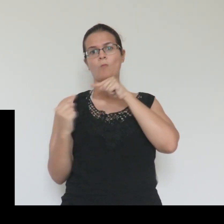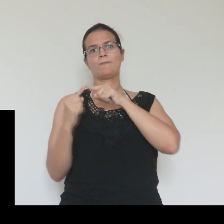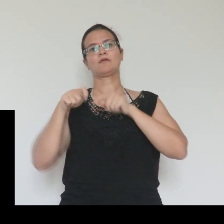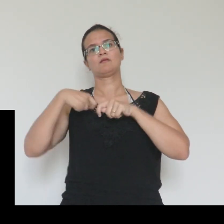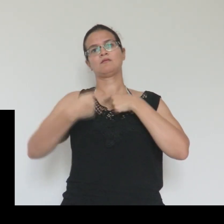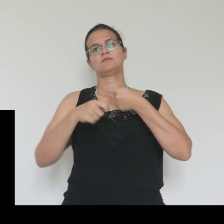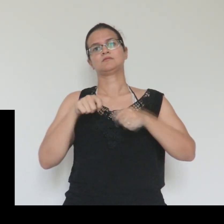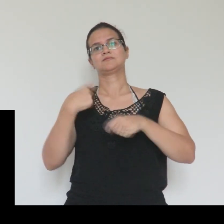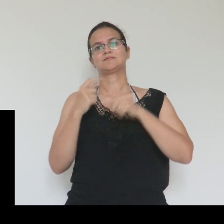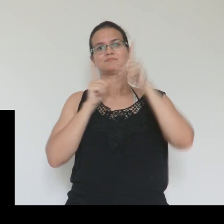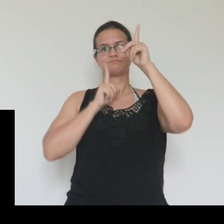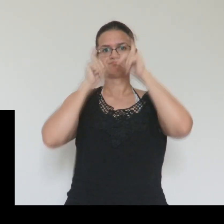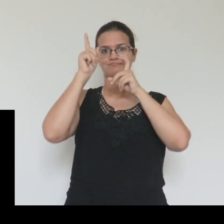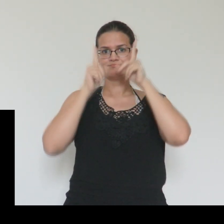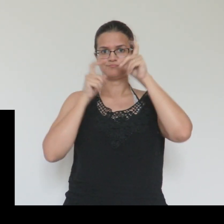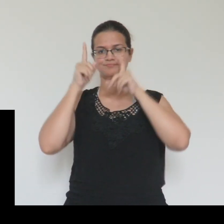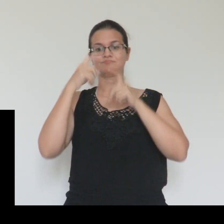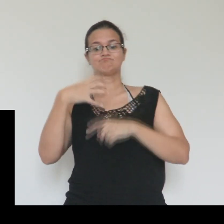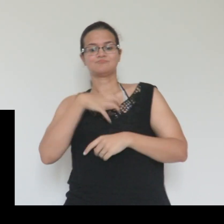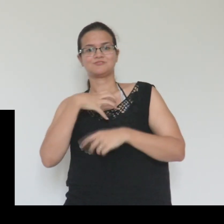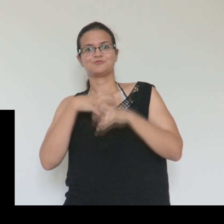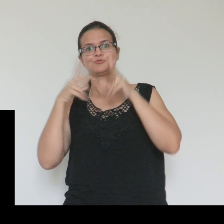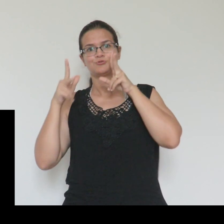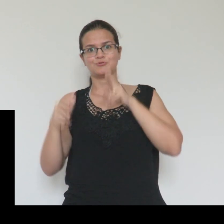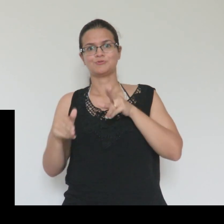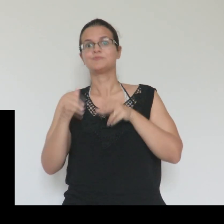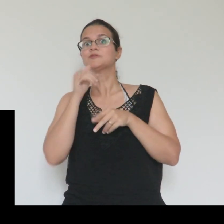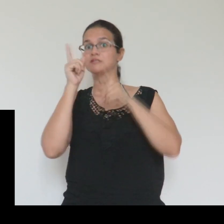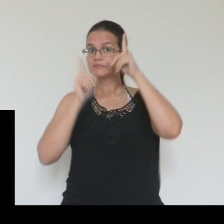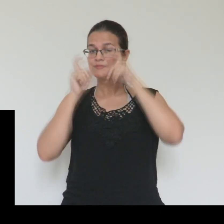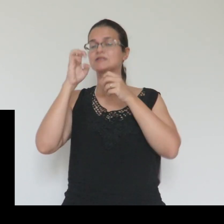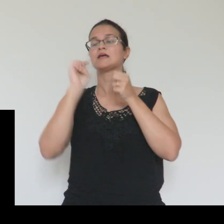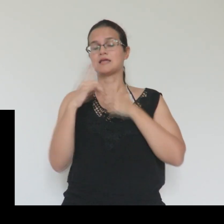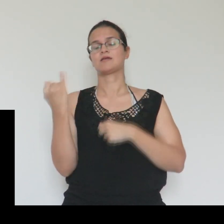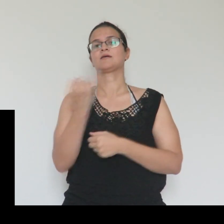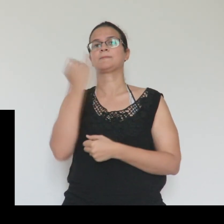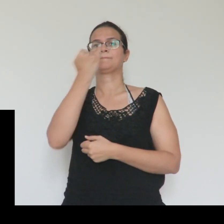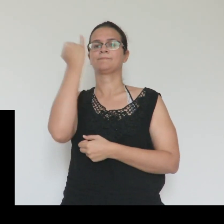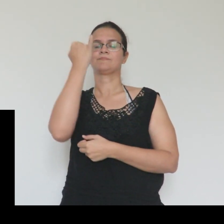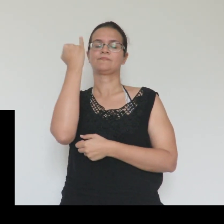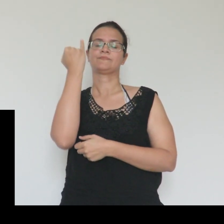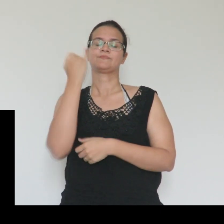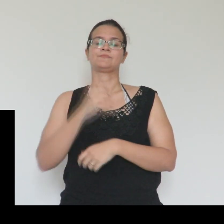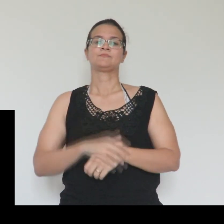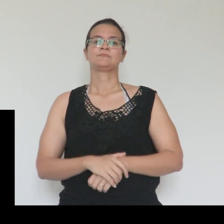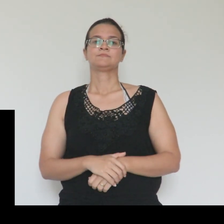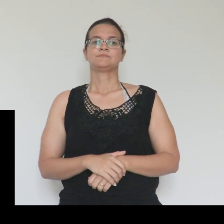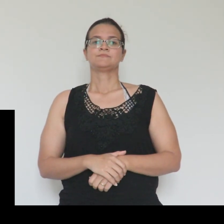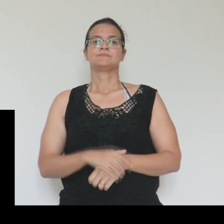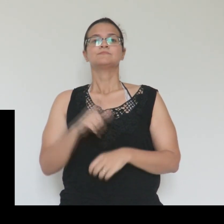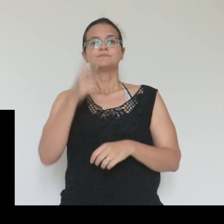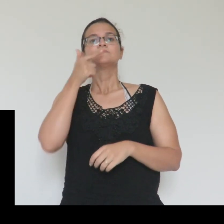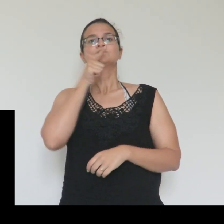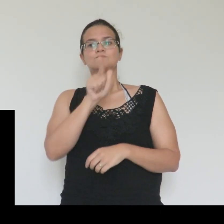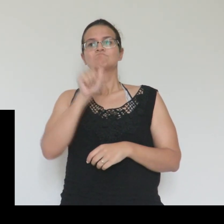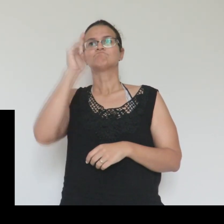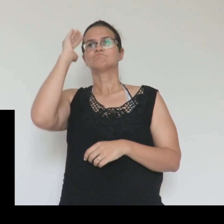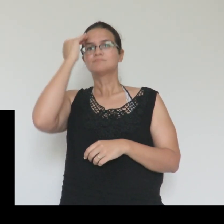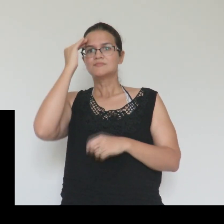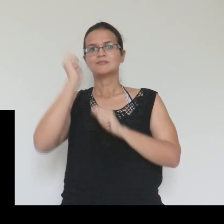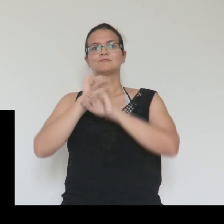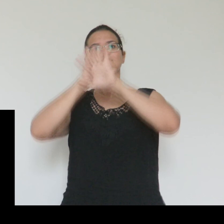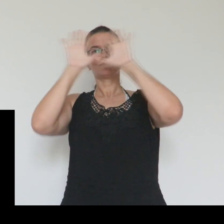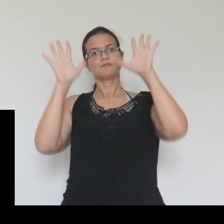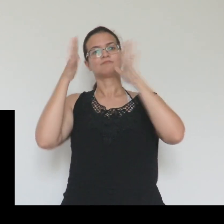para o entendimento da língua de sinais, para a comunicação com os surdos. Como eu já disse, na questão da chamar a atenção, né, sinalizar com a mão,